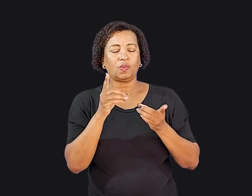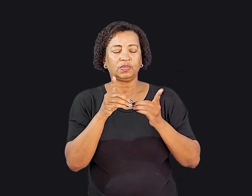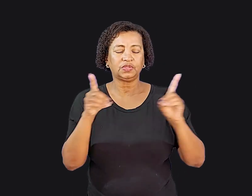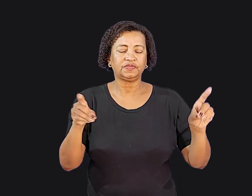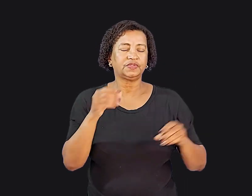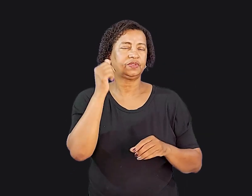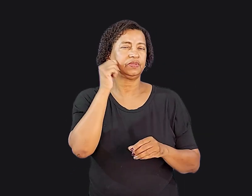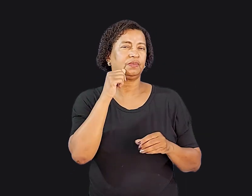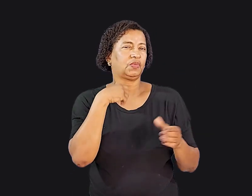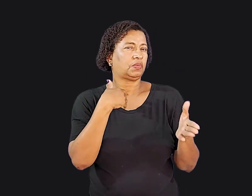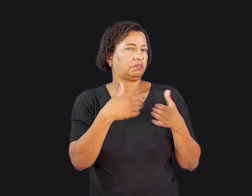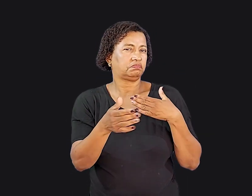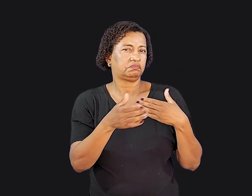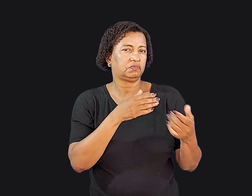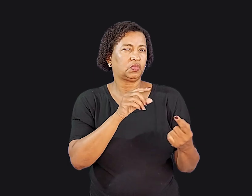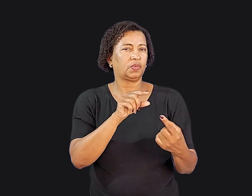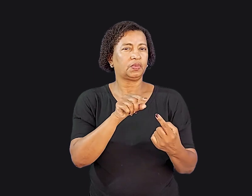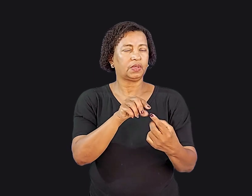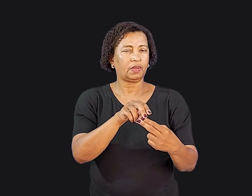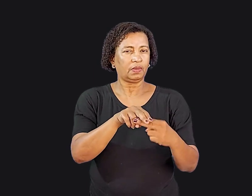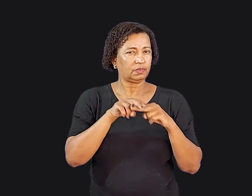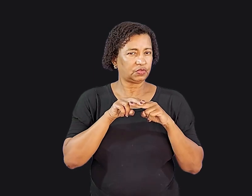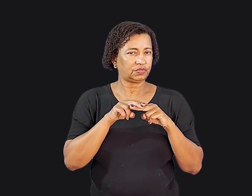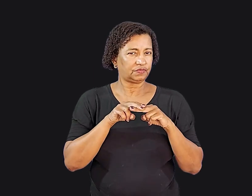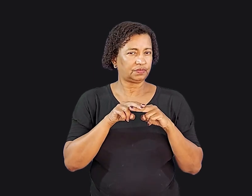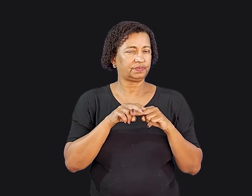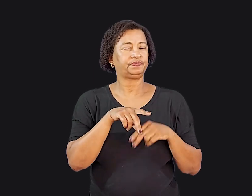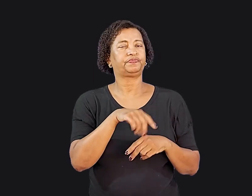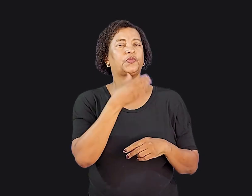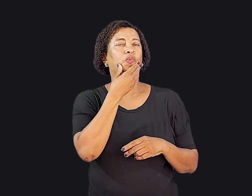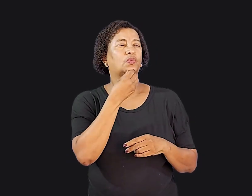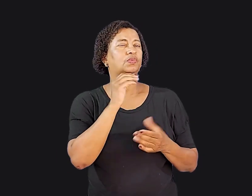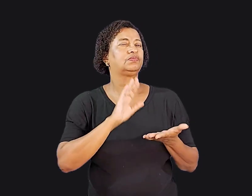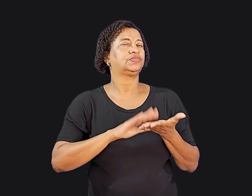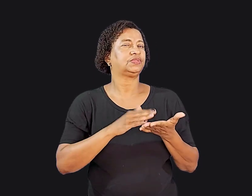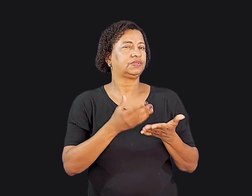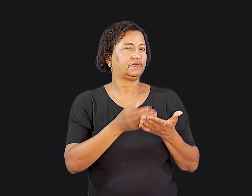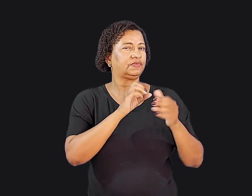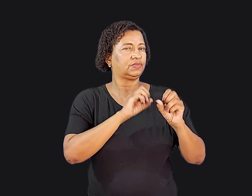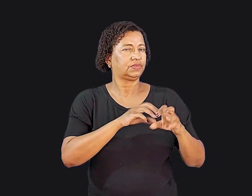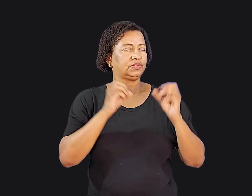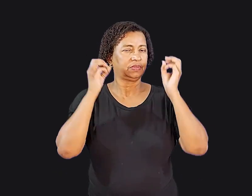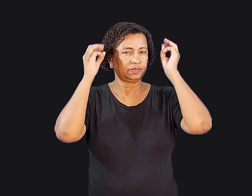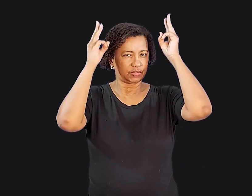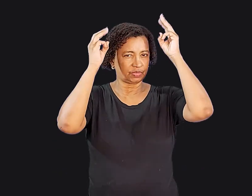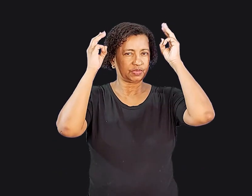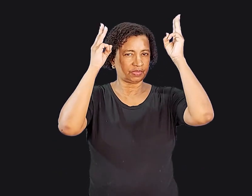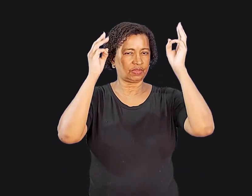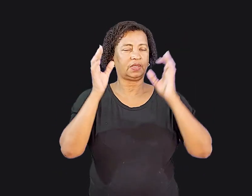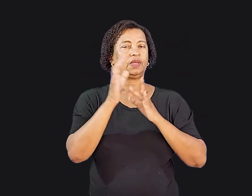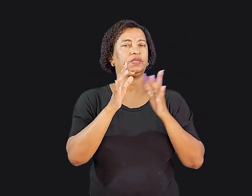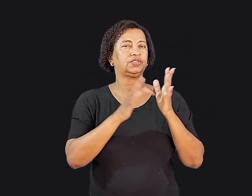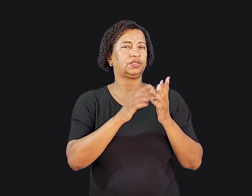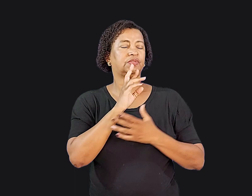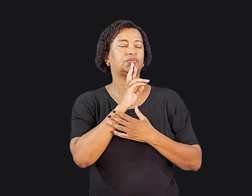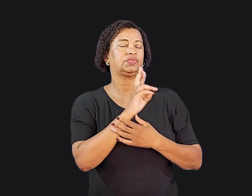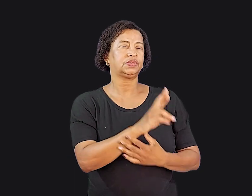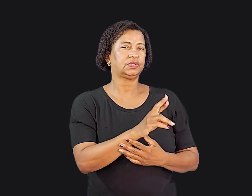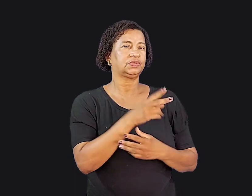divorciar-se de sua mulher por qualquer motivo?" Era assim que eles interpretavam o ensinamento de Moisés. Jesus lhes respondeu dando